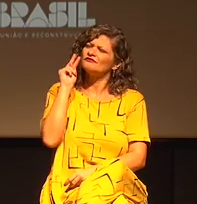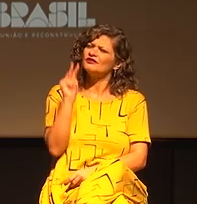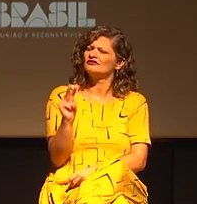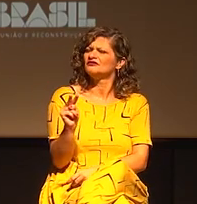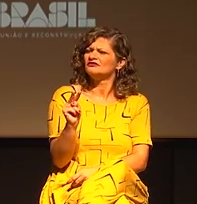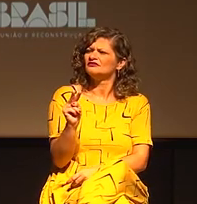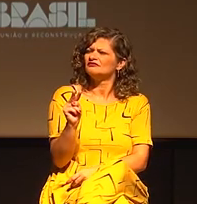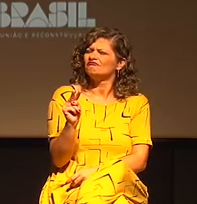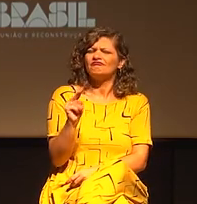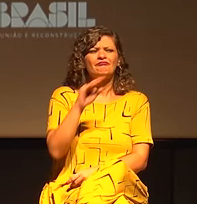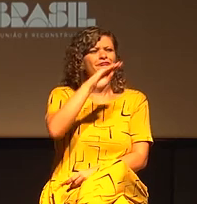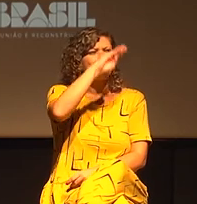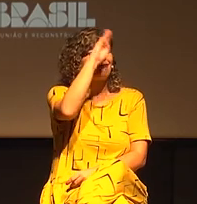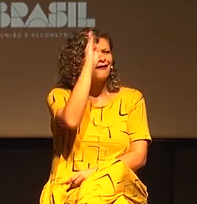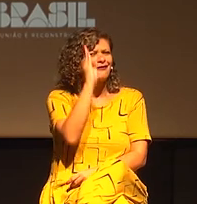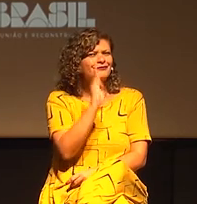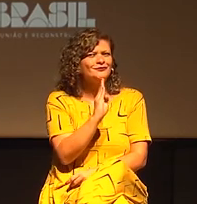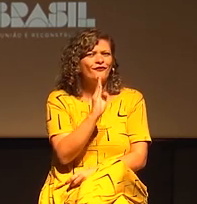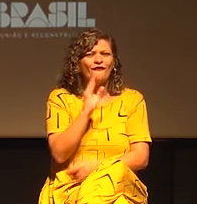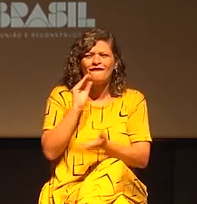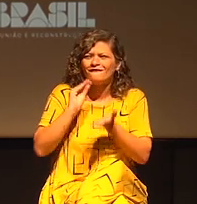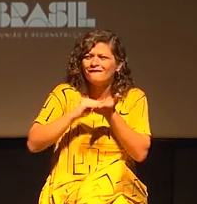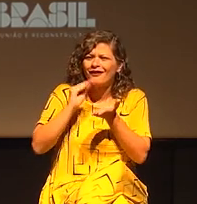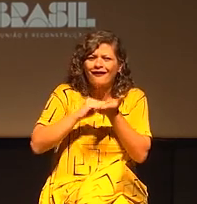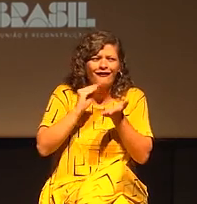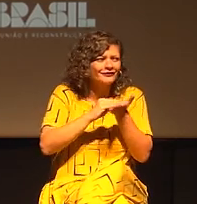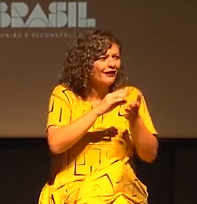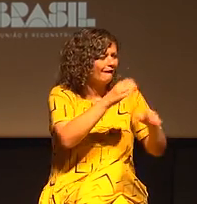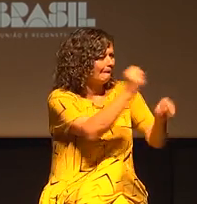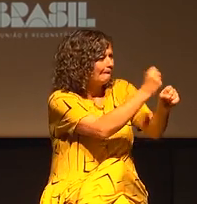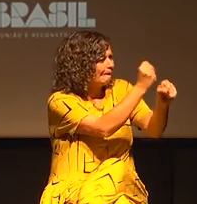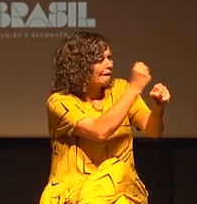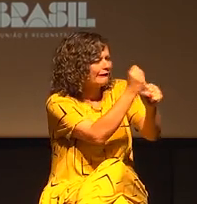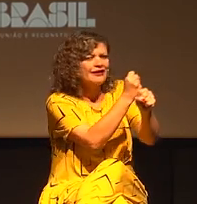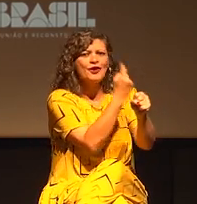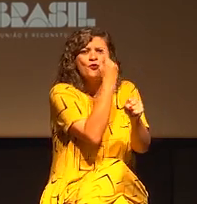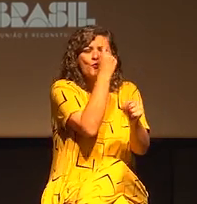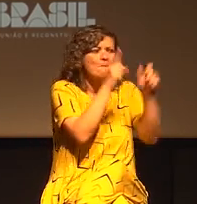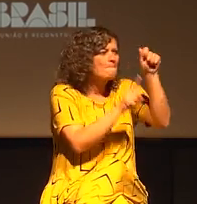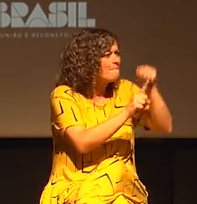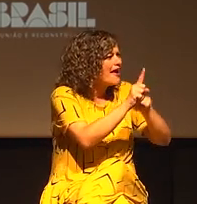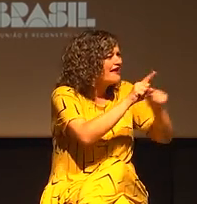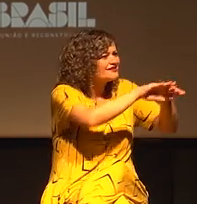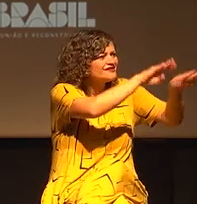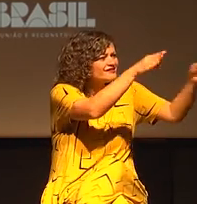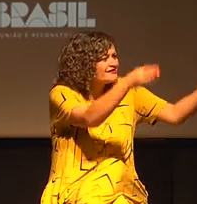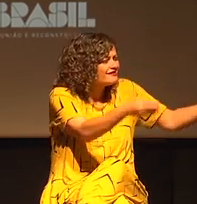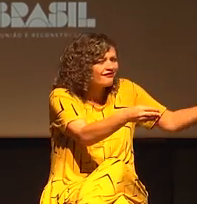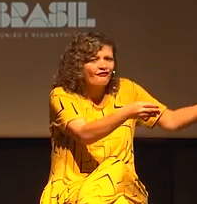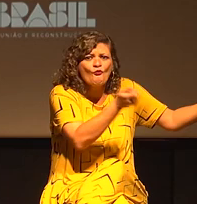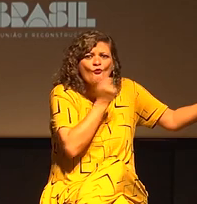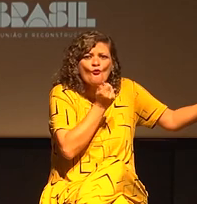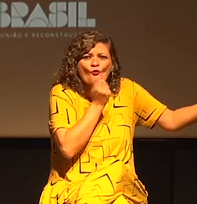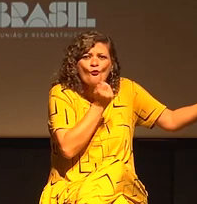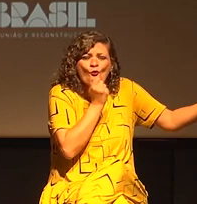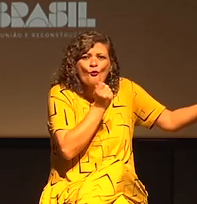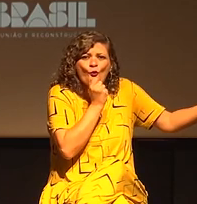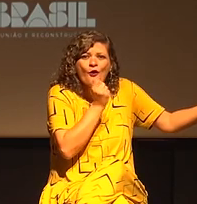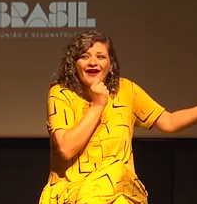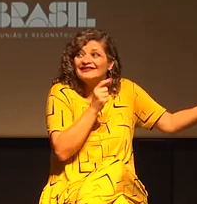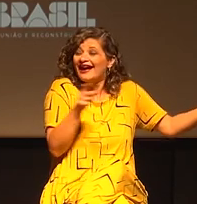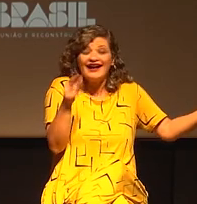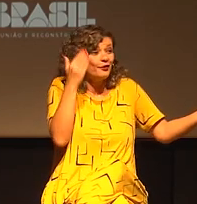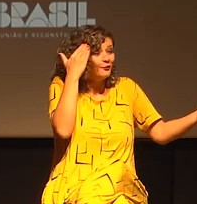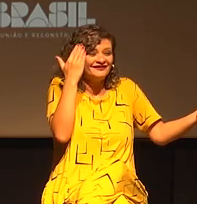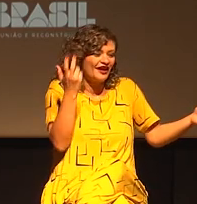entendia Brasil faltava um mês para fazer o refeitório sim cantinas el e tava em obra vocês vão